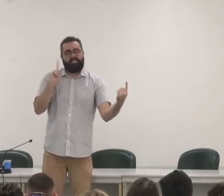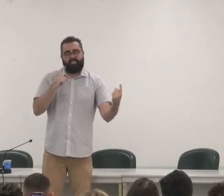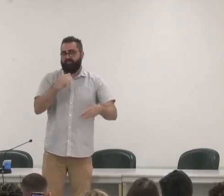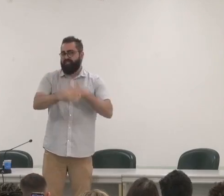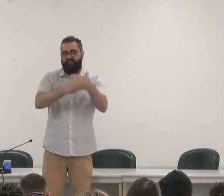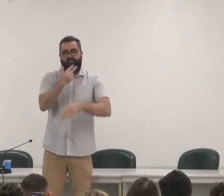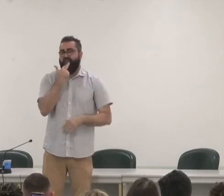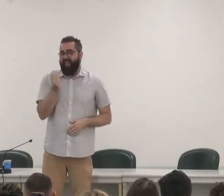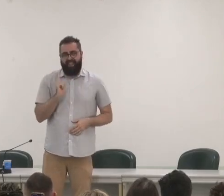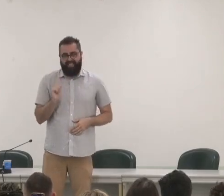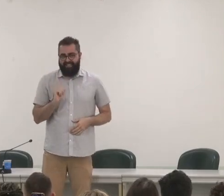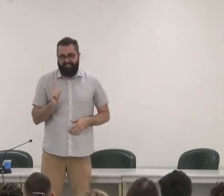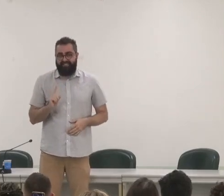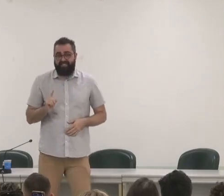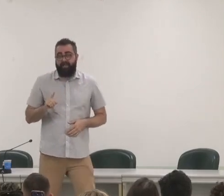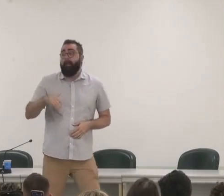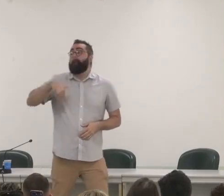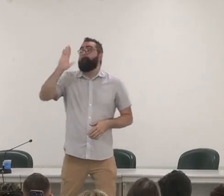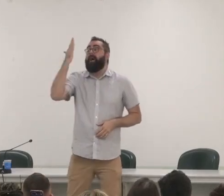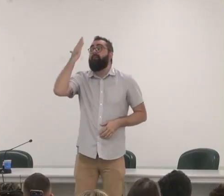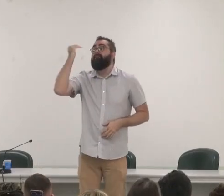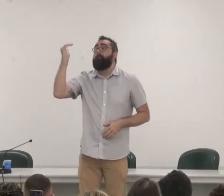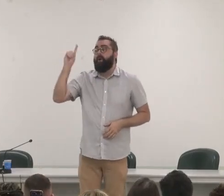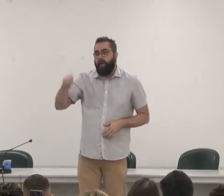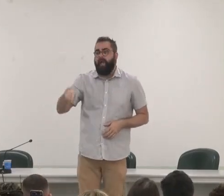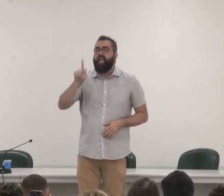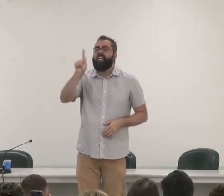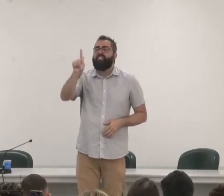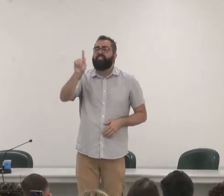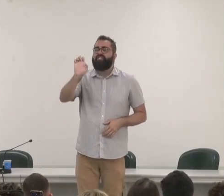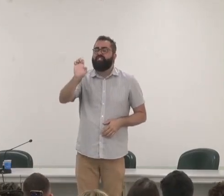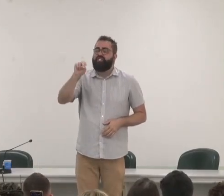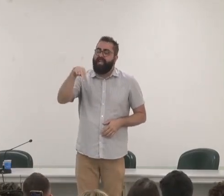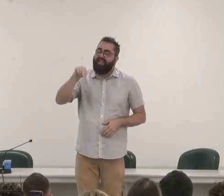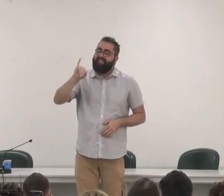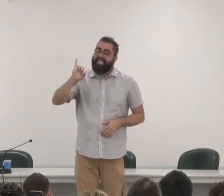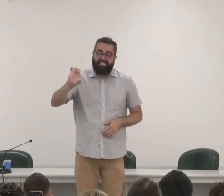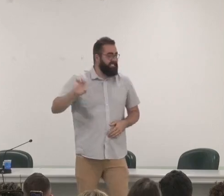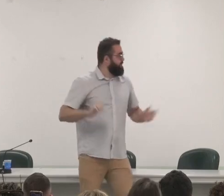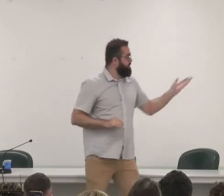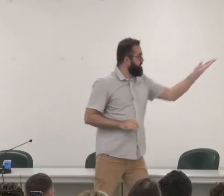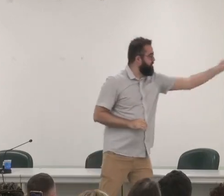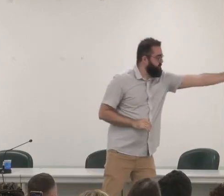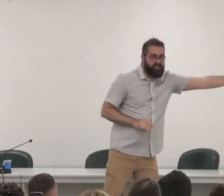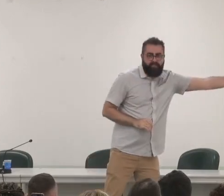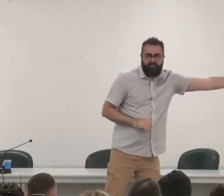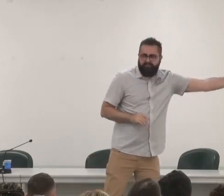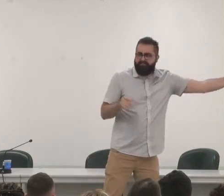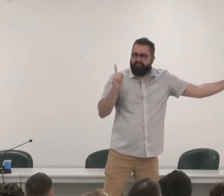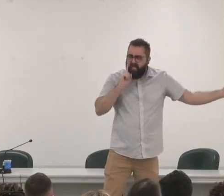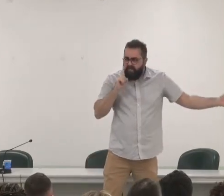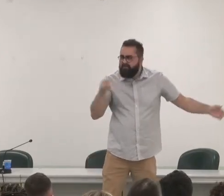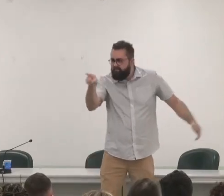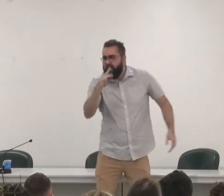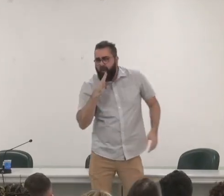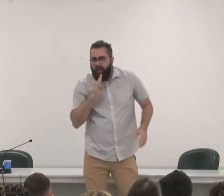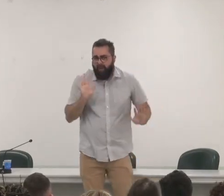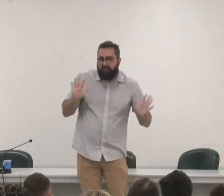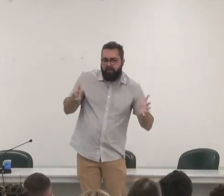social e elas não desenvolveram nenhum tipo de língua. Um caso muito famoso é da Jenny, dos Estados Unidos.